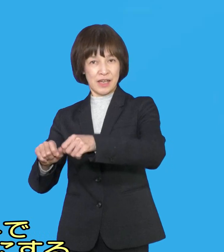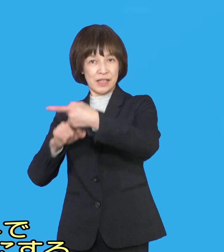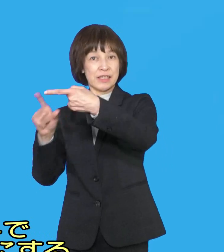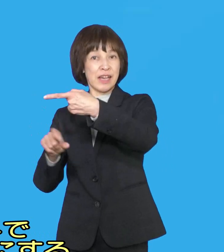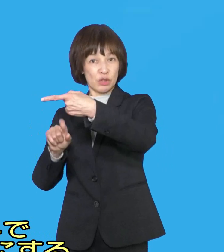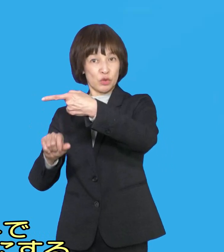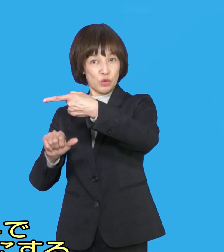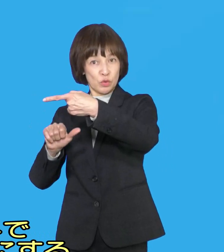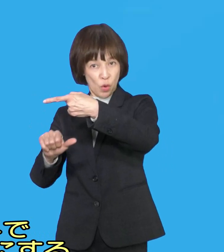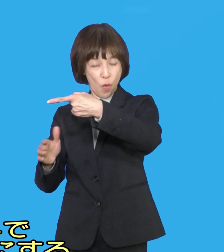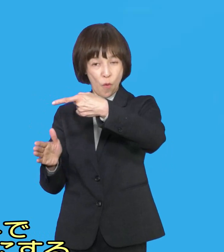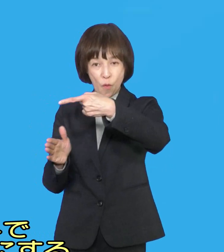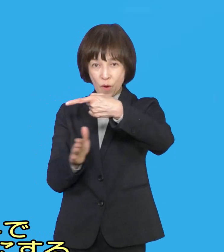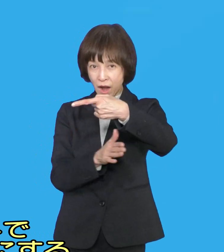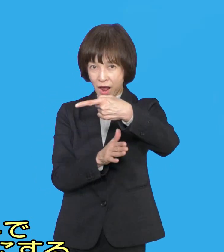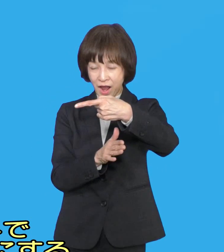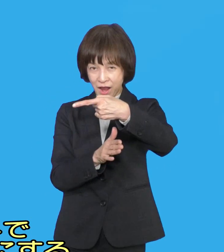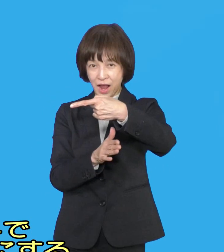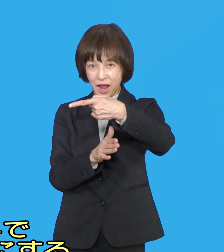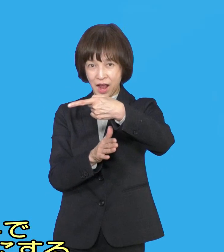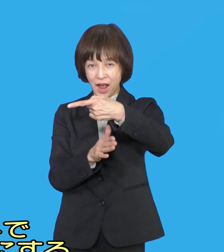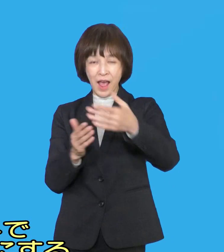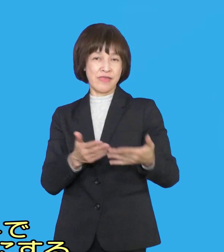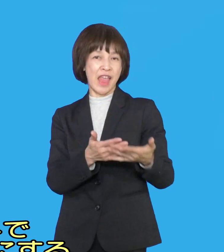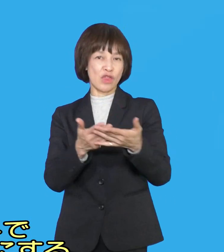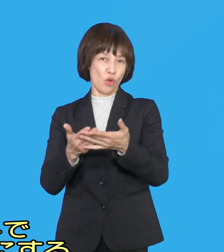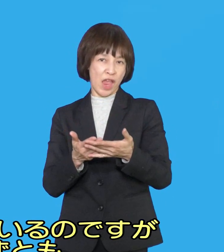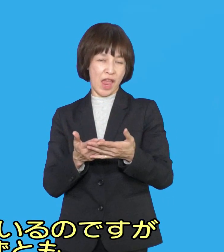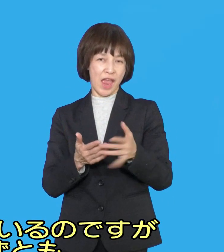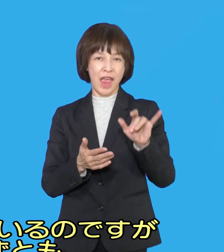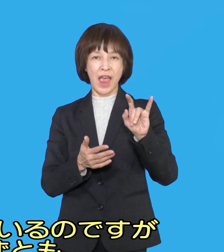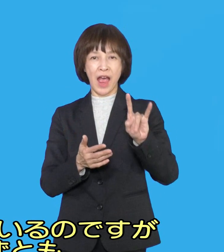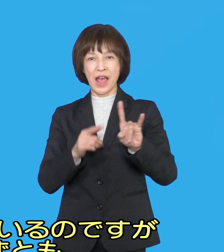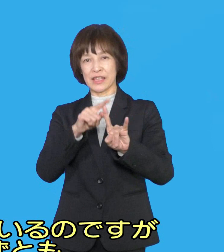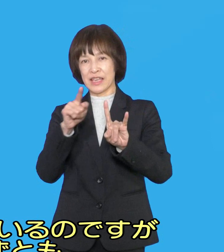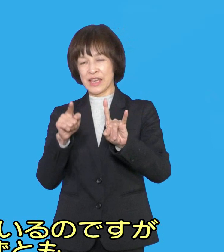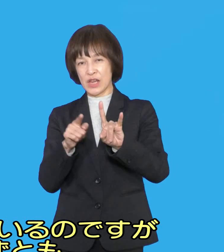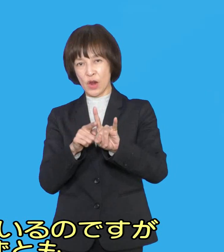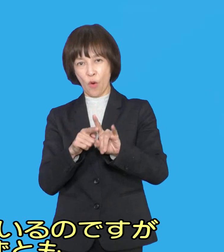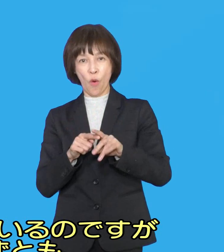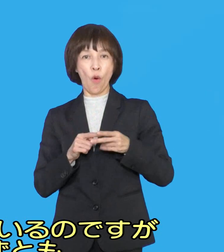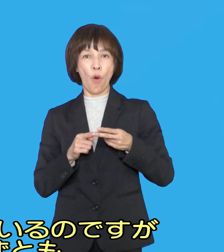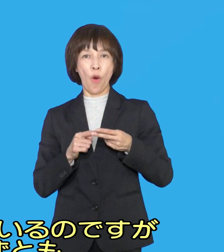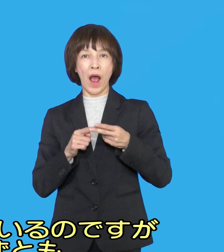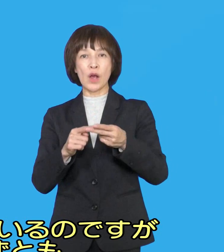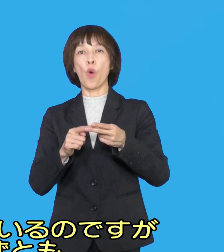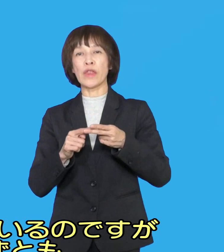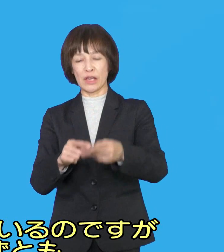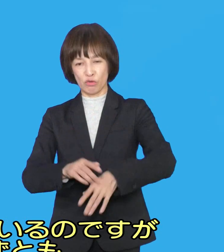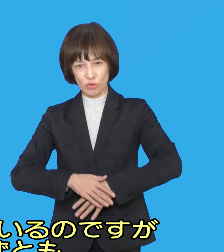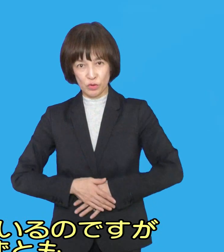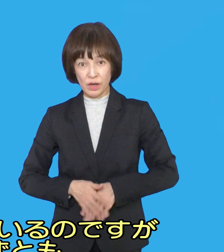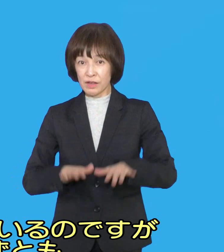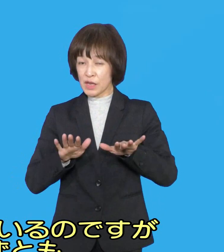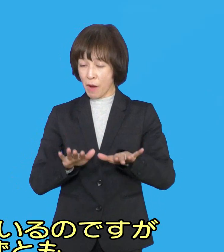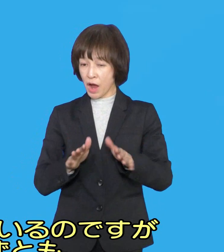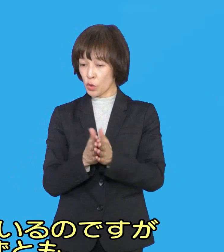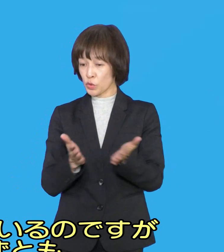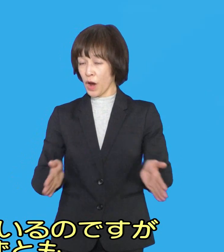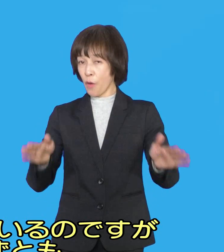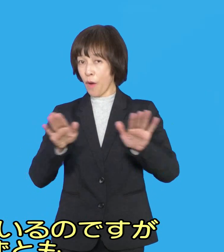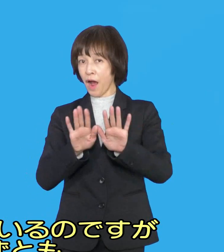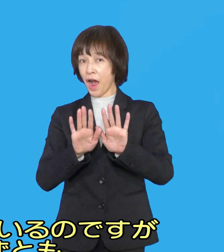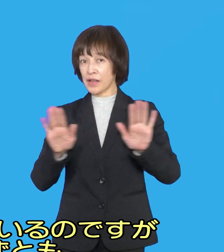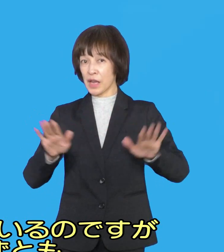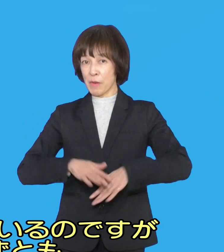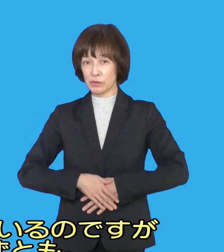をネットで発行できるようにすると。で、今図書館自体は空いているんですが、やはり図書